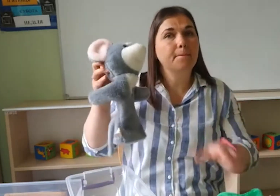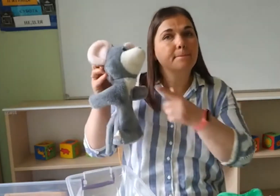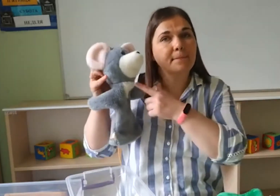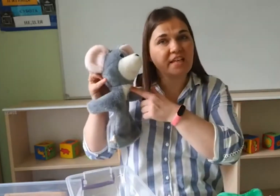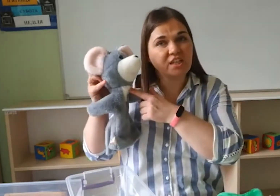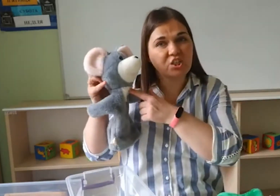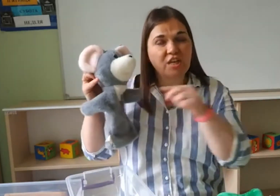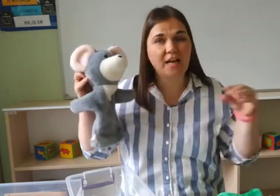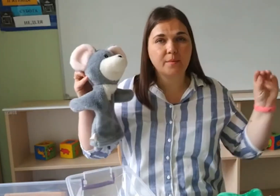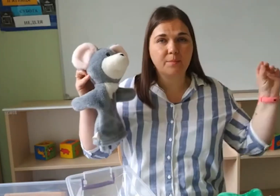Миша.